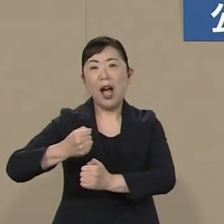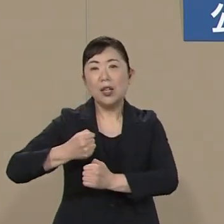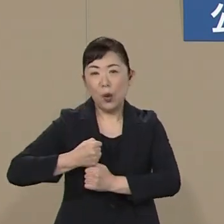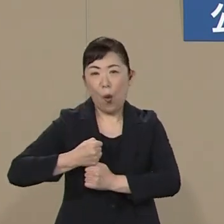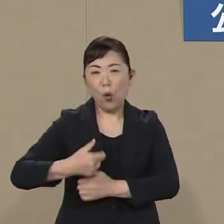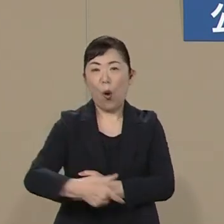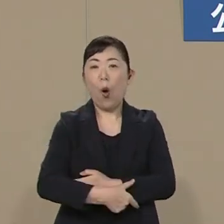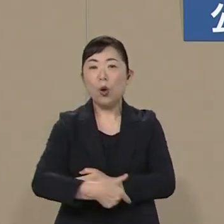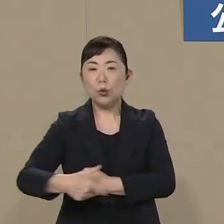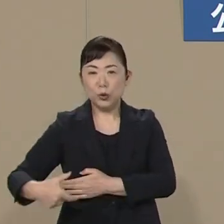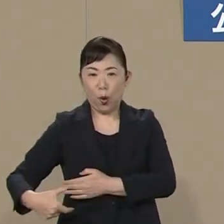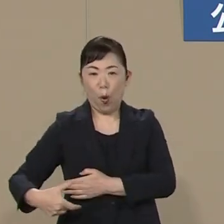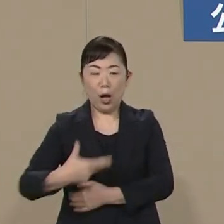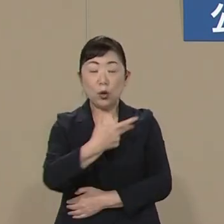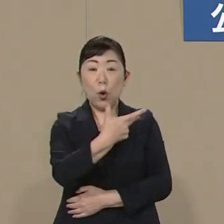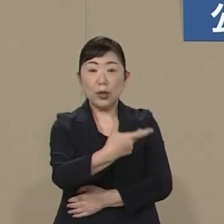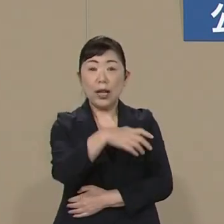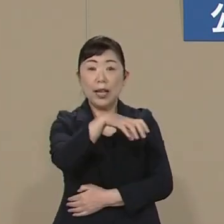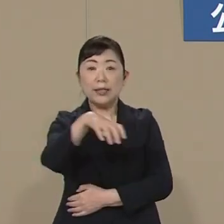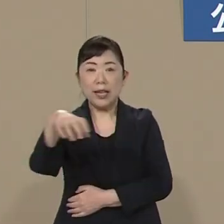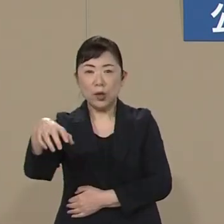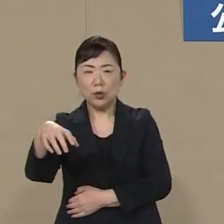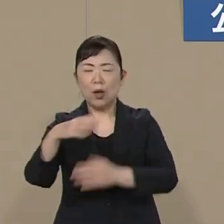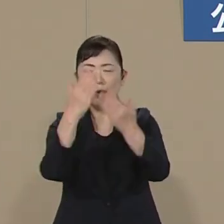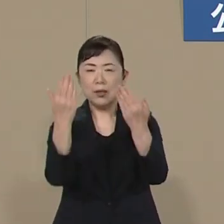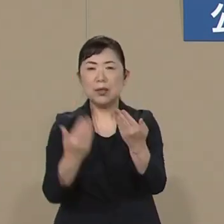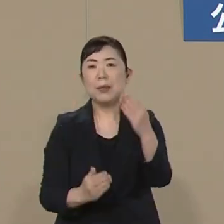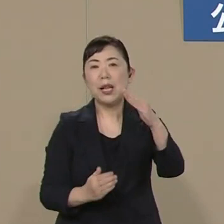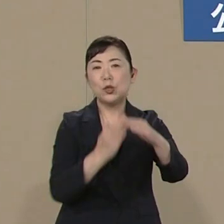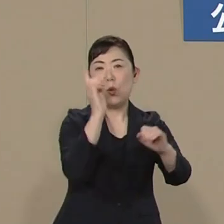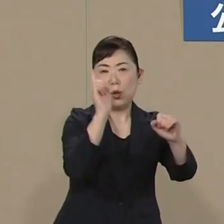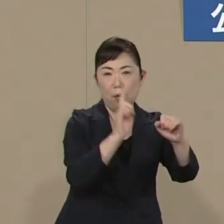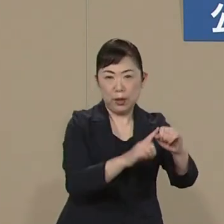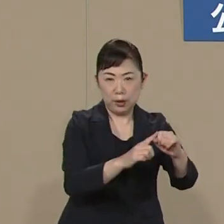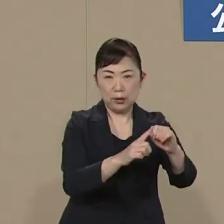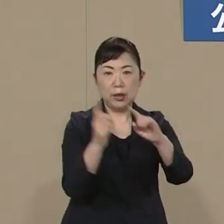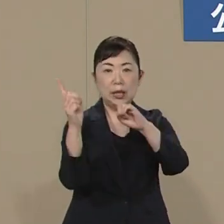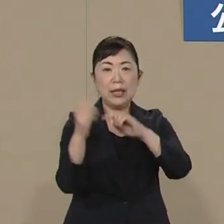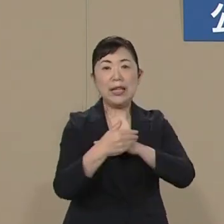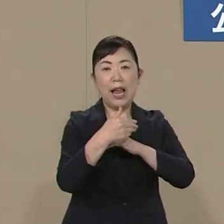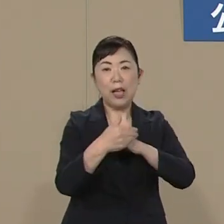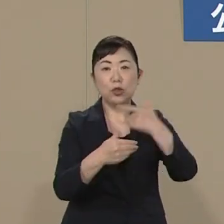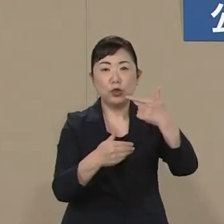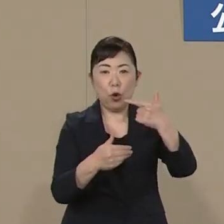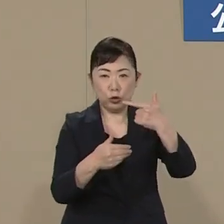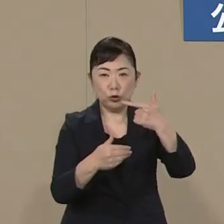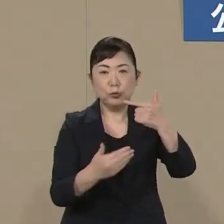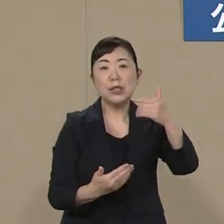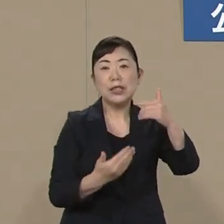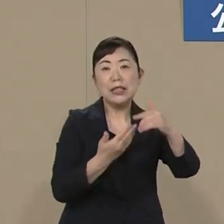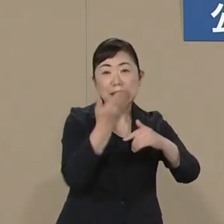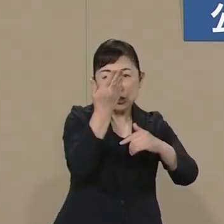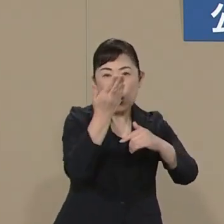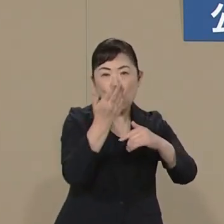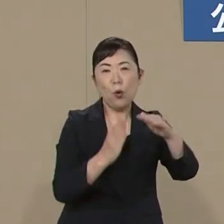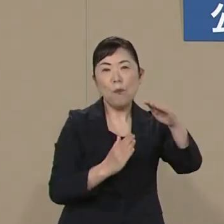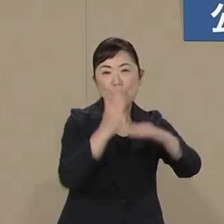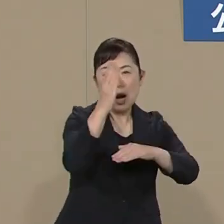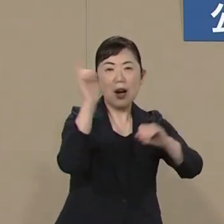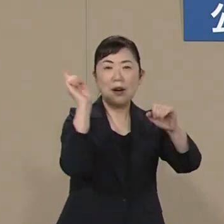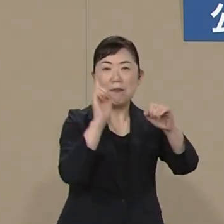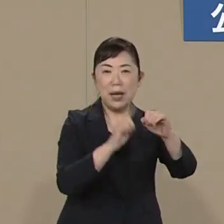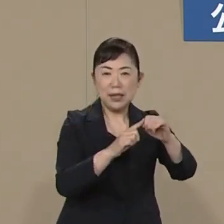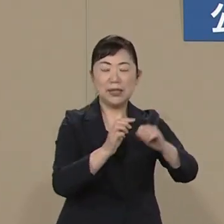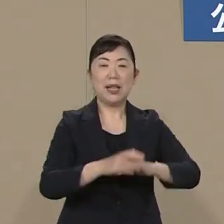兵庫福岡の7選挙区の勝利とともに比例区6議席以上の獲得を